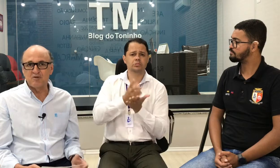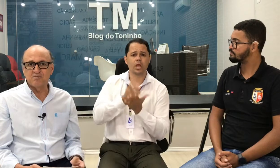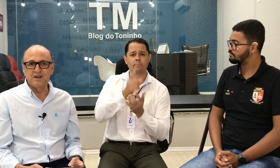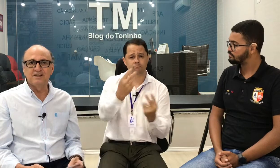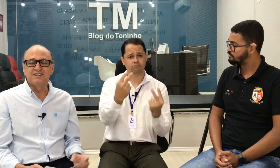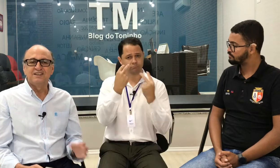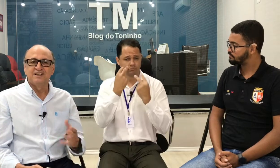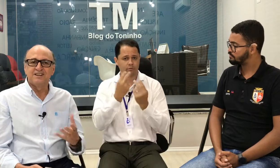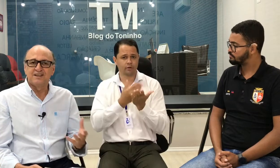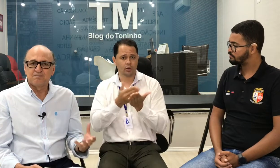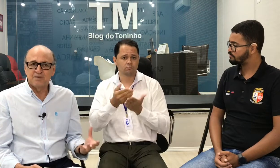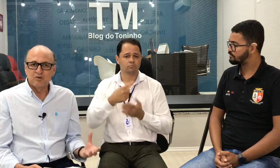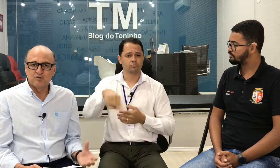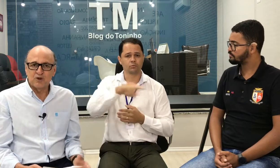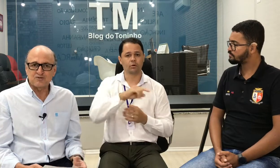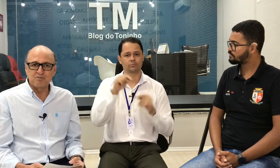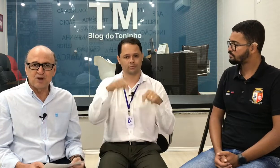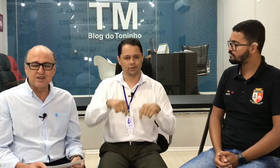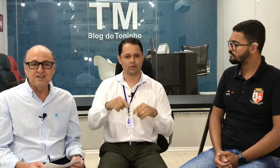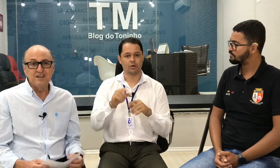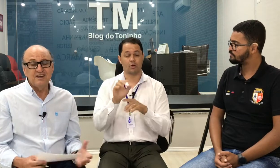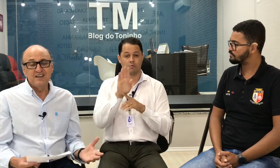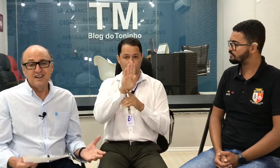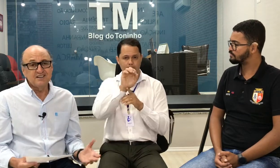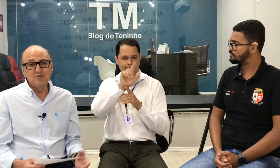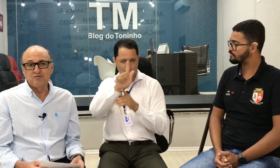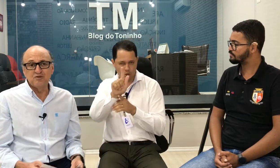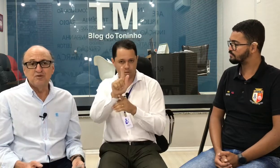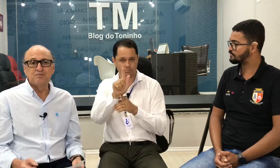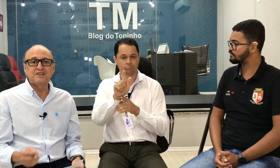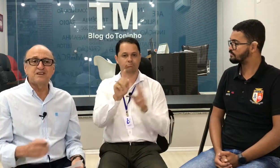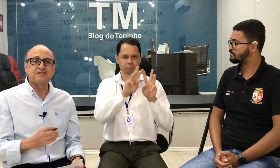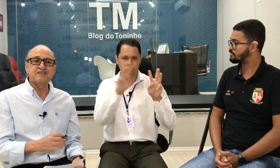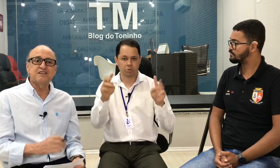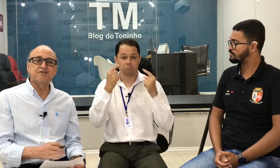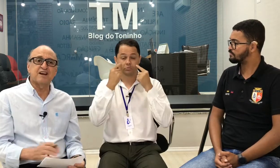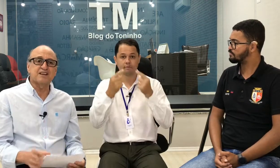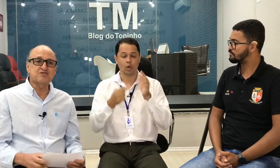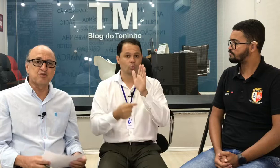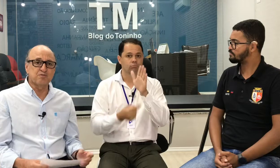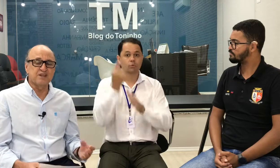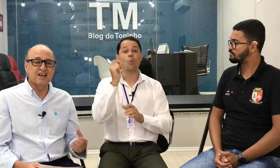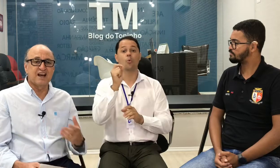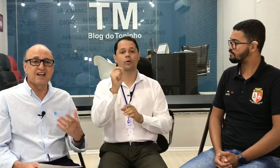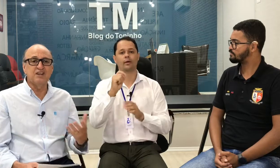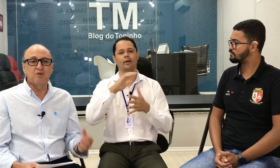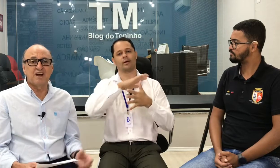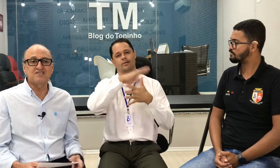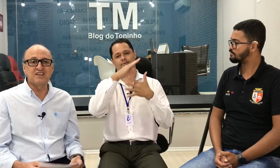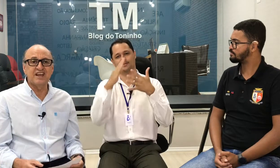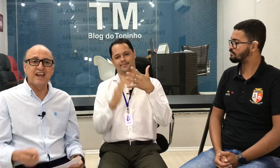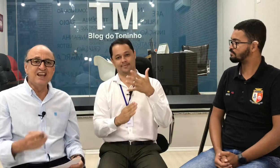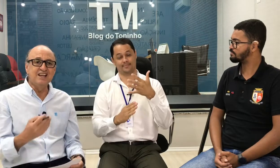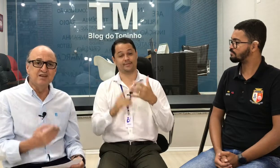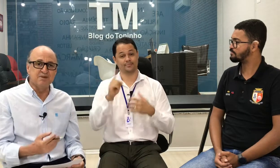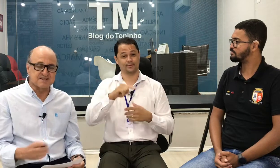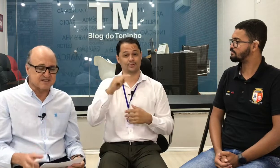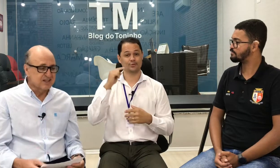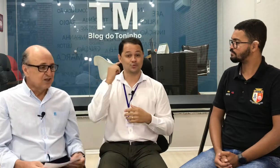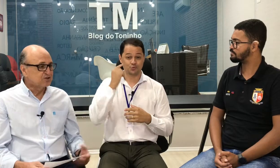acompanha pelo nosso blog e ainda não viu uma entrevista que fala sobre a linguagem em Libras. Nós temos